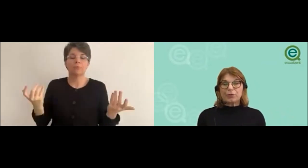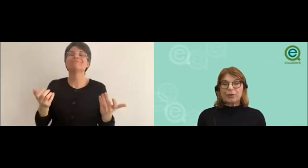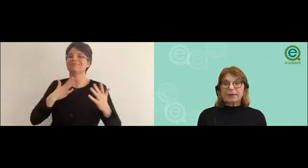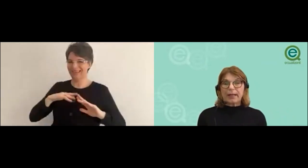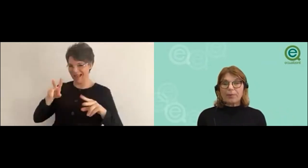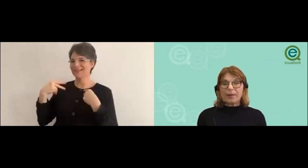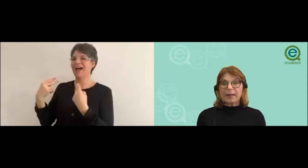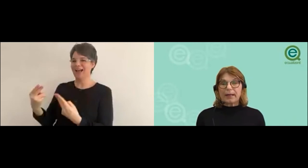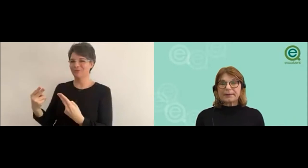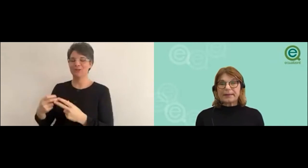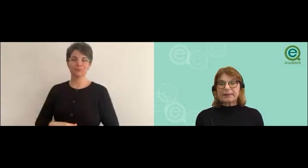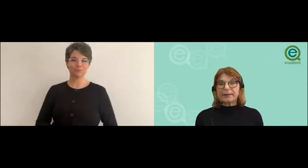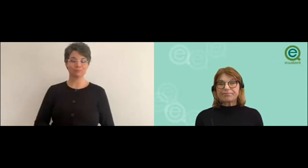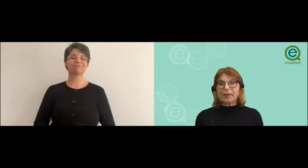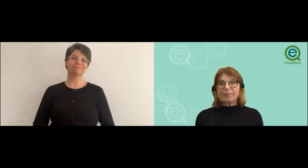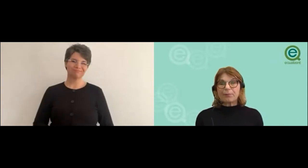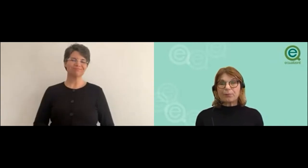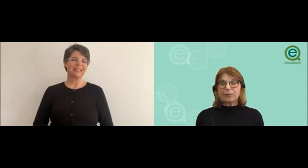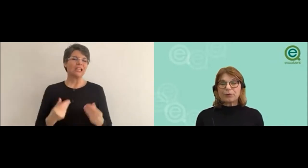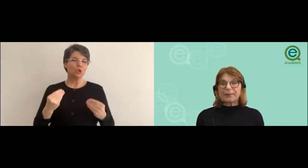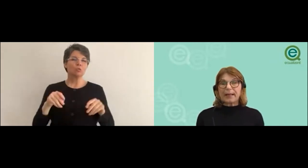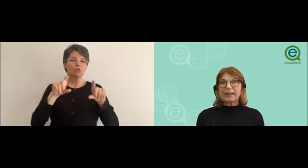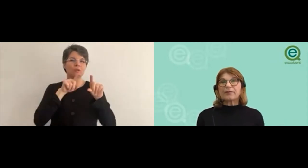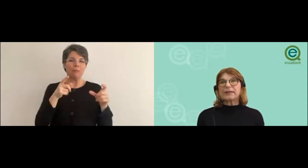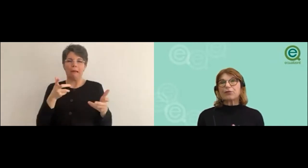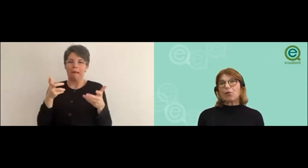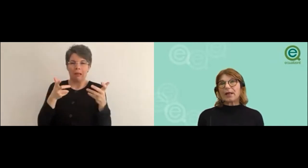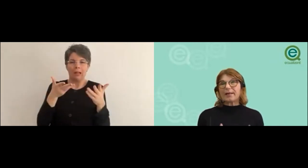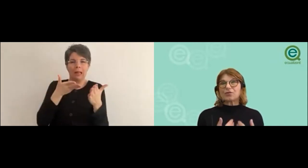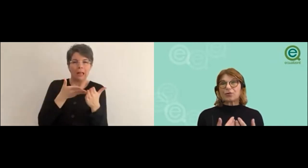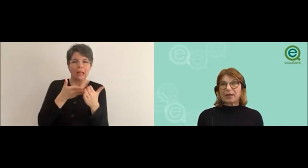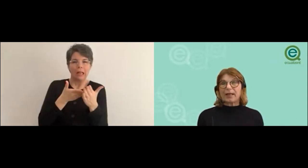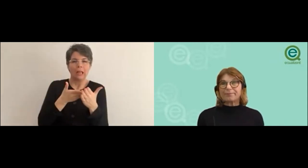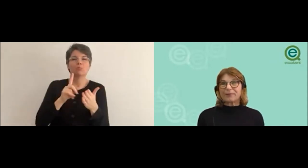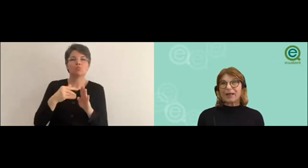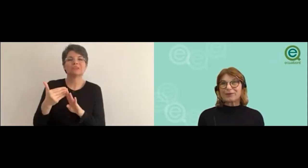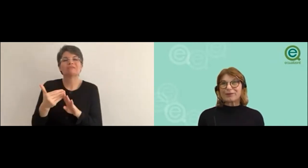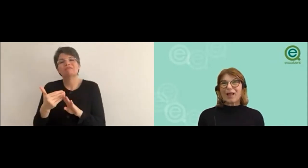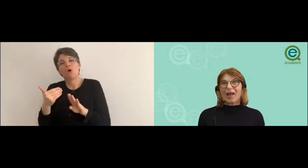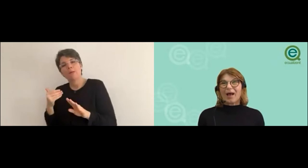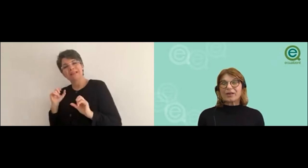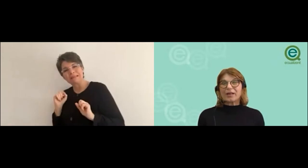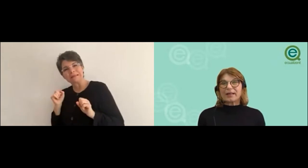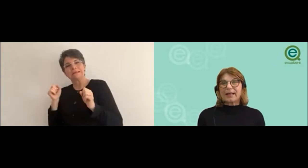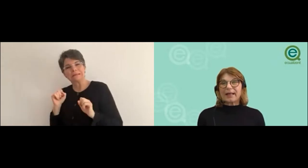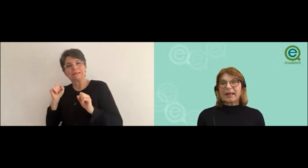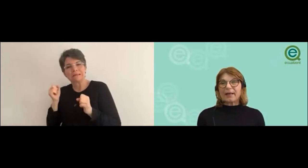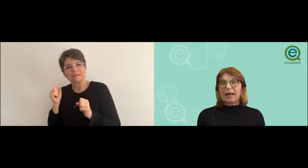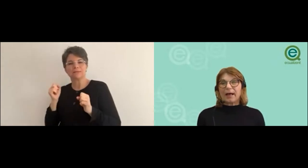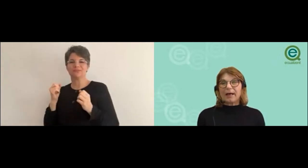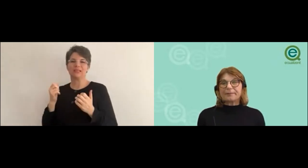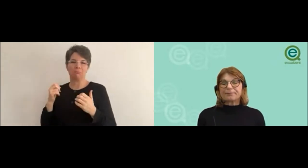klassischen Hürden, glaube ich, sind, man muss etwas in Vorleistung gehen. Ja, also ich